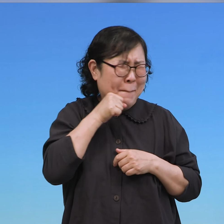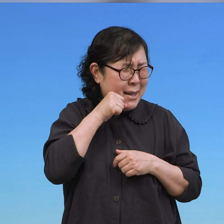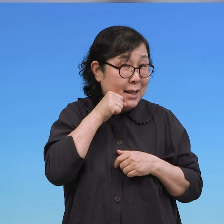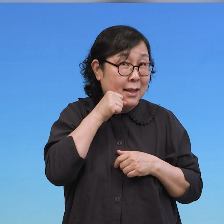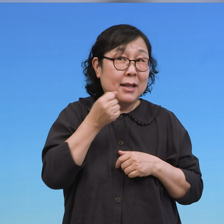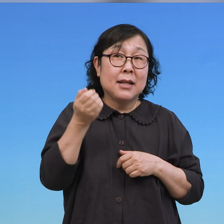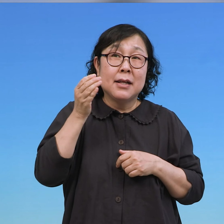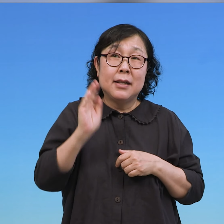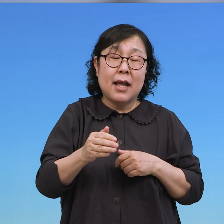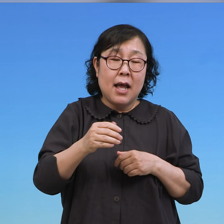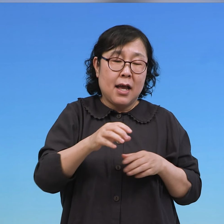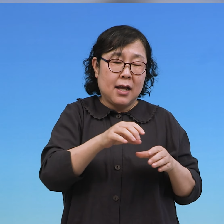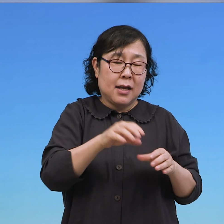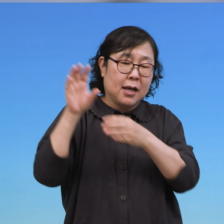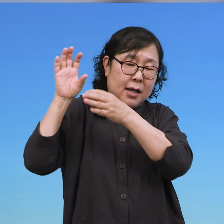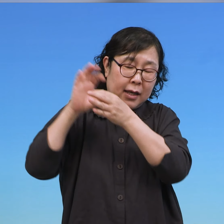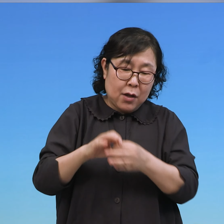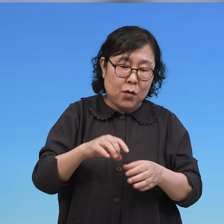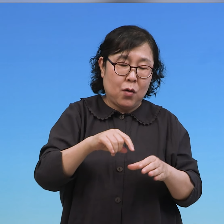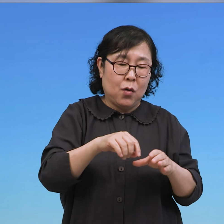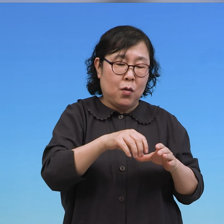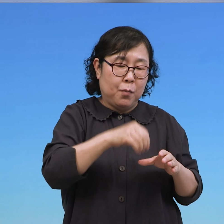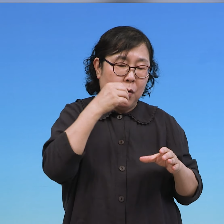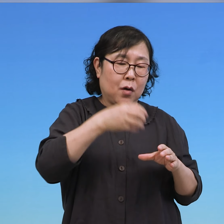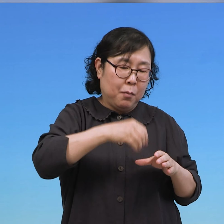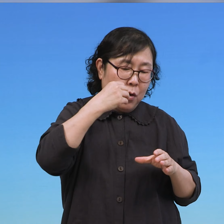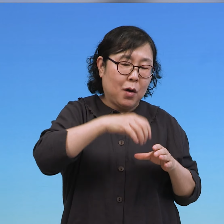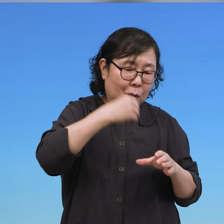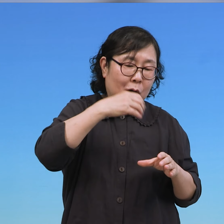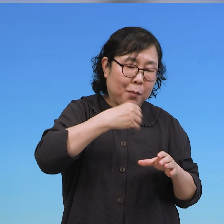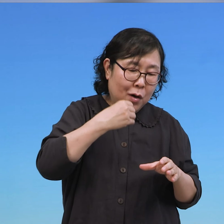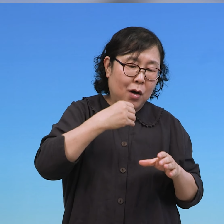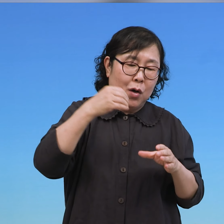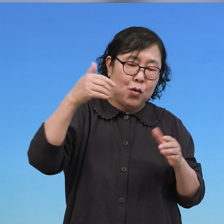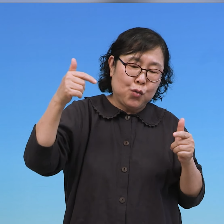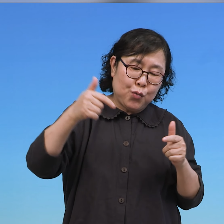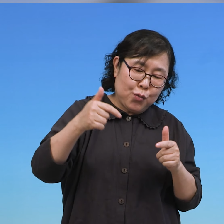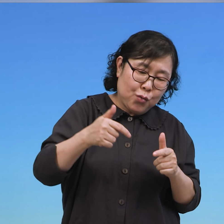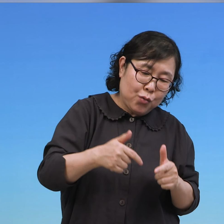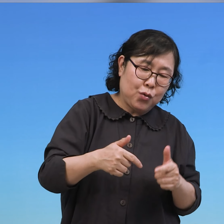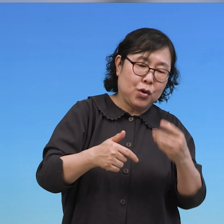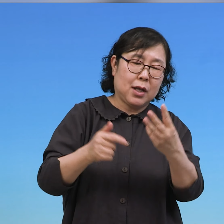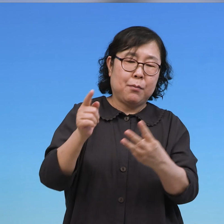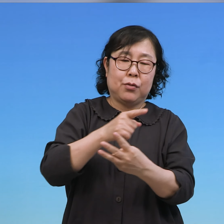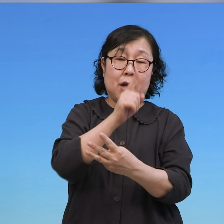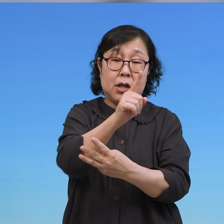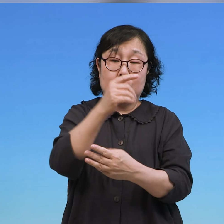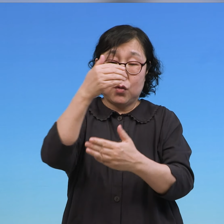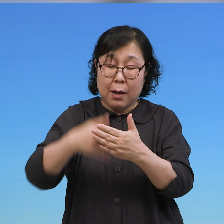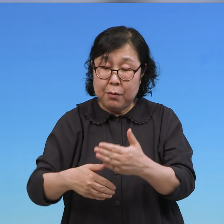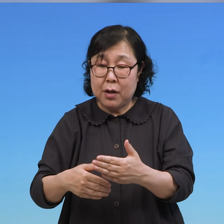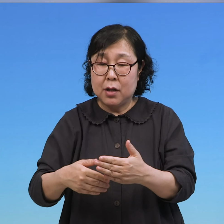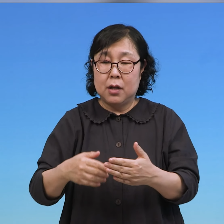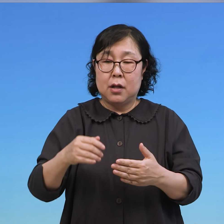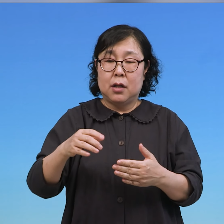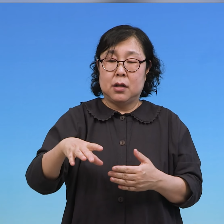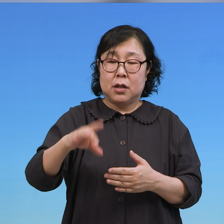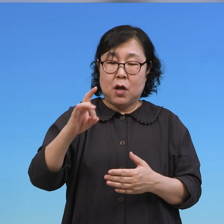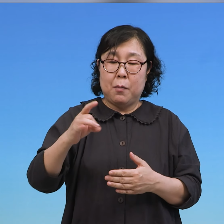너무 기쁜데요, 이걸 이제 계속 먹다가 한 3분의 1쯤 먹고 나면은 그 맛이 안 나와요.